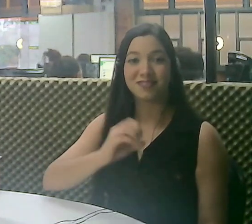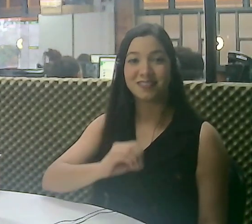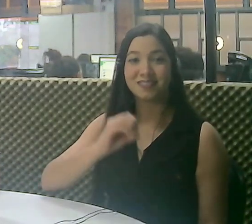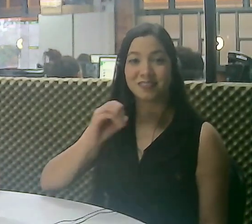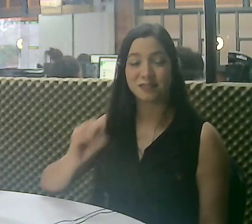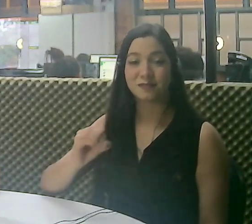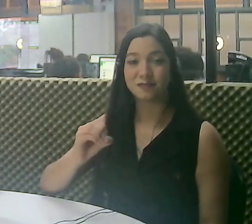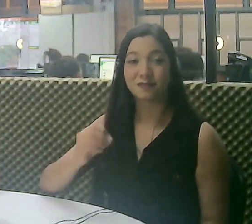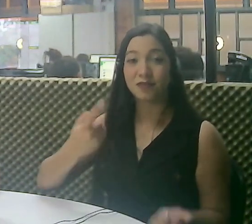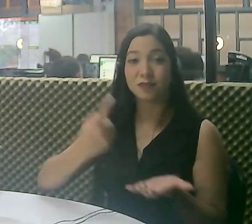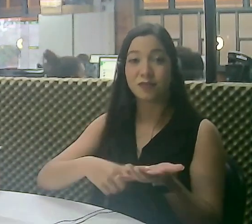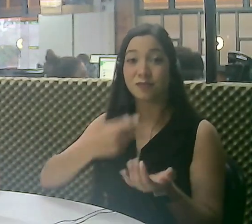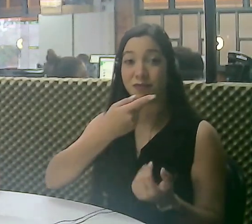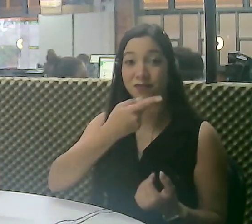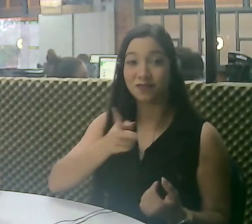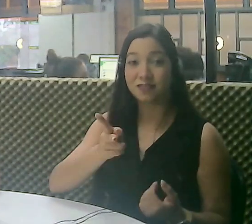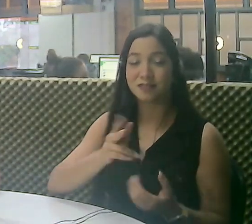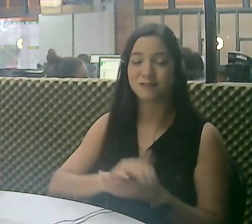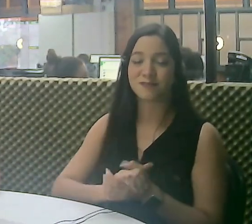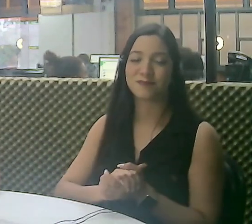3239-6700 e agendar a visita.